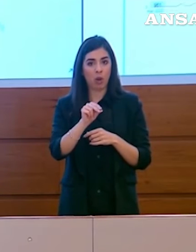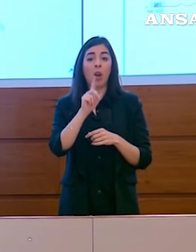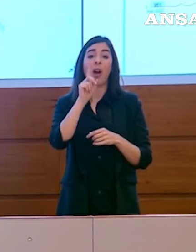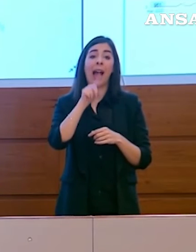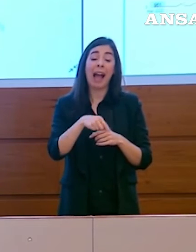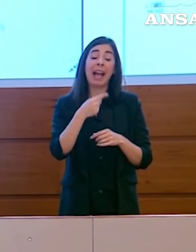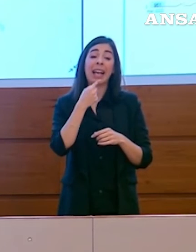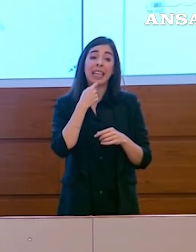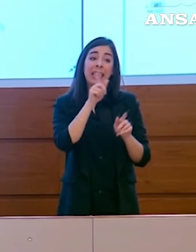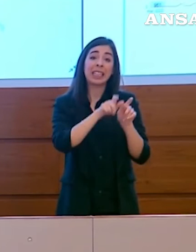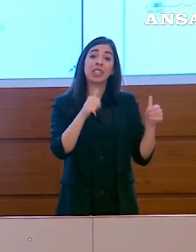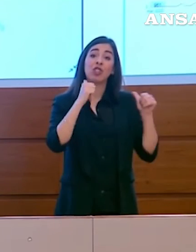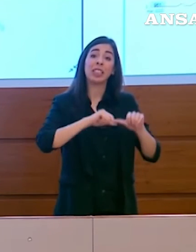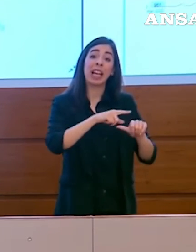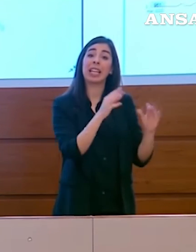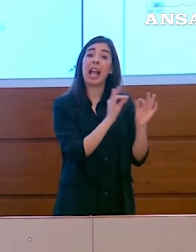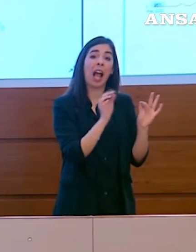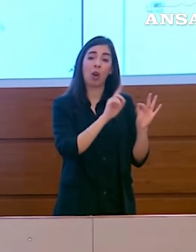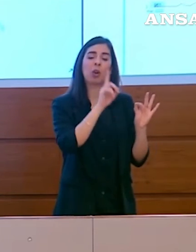cittadini che non sono d'accordo